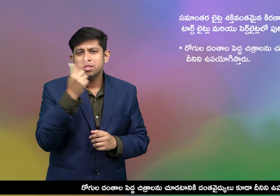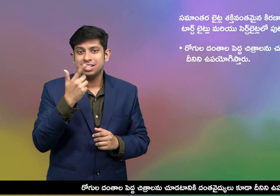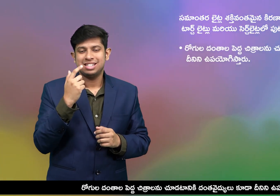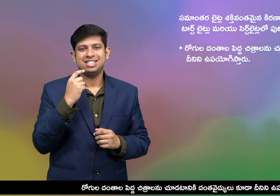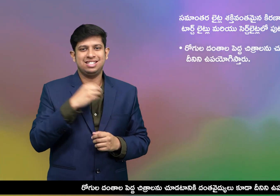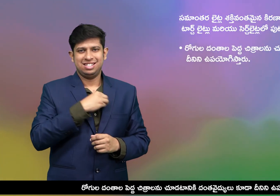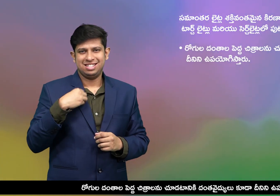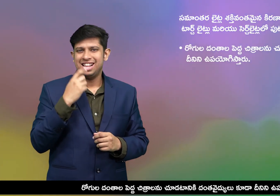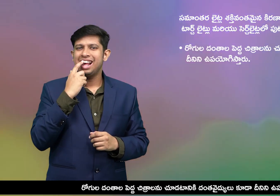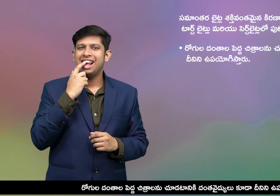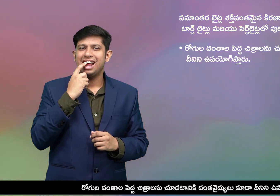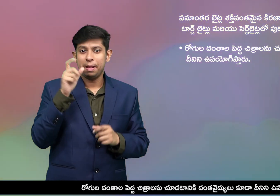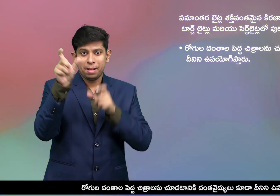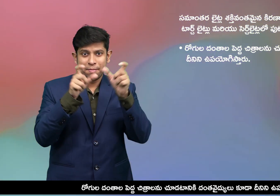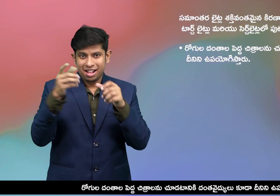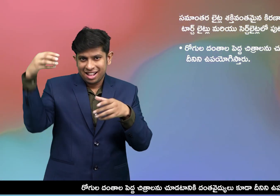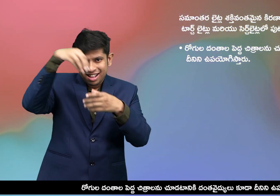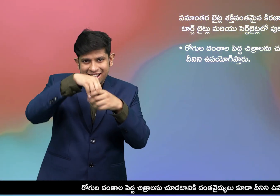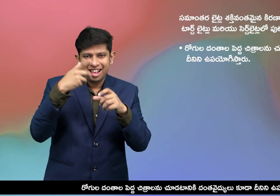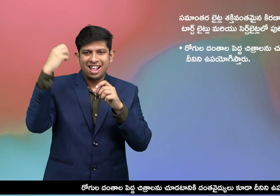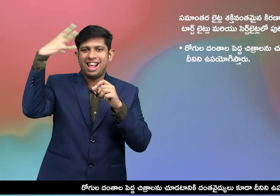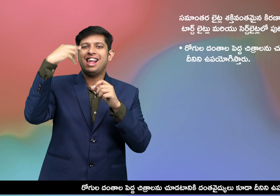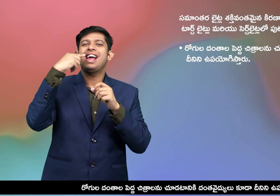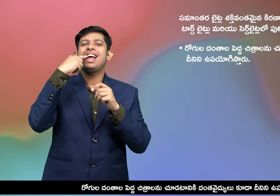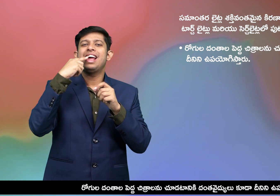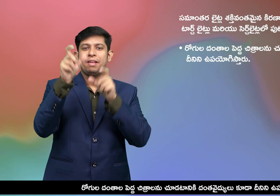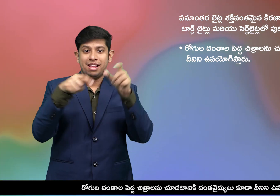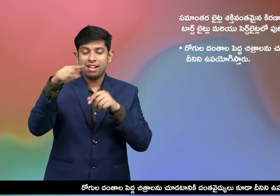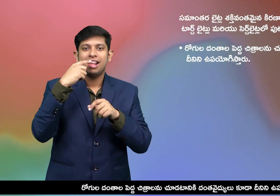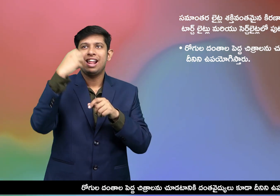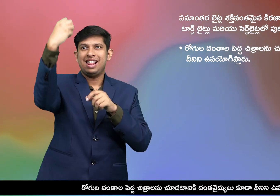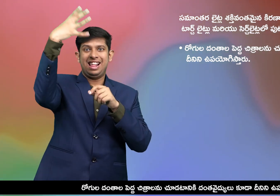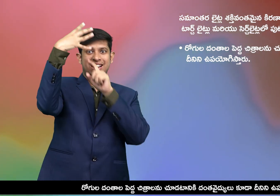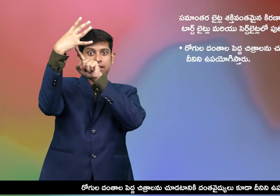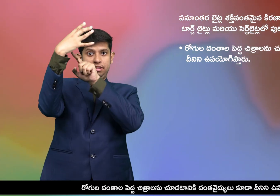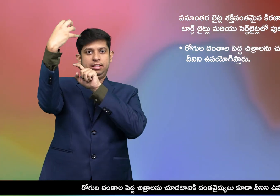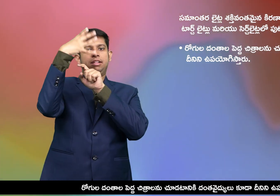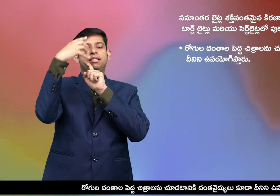రోగుల దంతాల పెద్ద చిత్రాలను చూడడానికి దంతవైద్యులు కూడా దీనిని ఉపయోగిస్తారు.